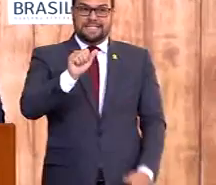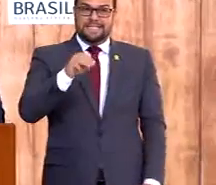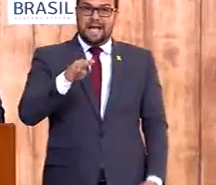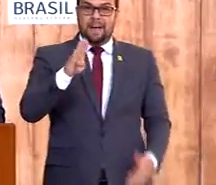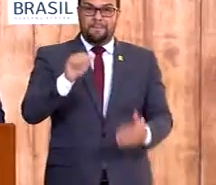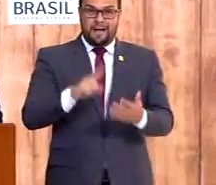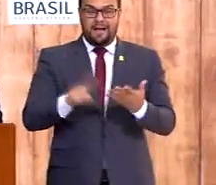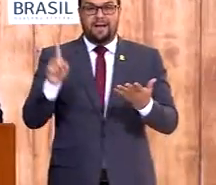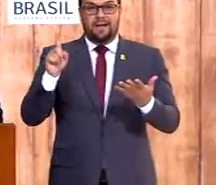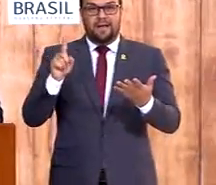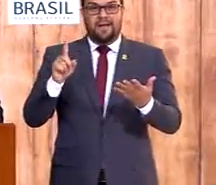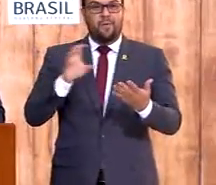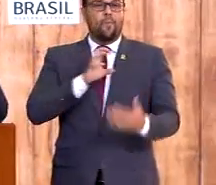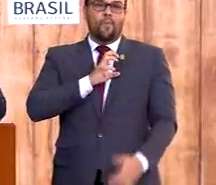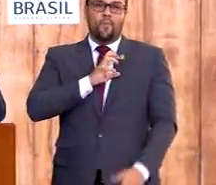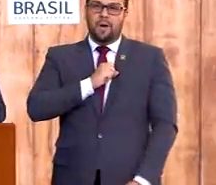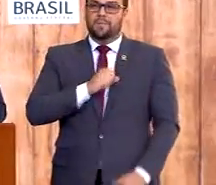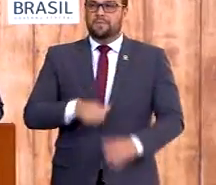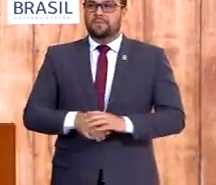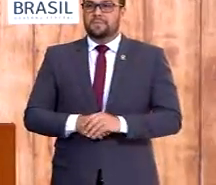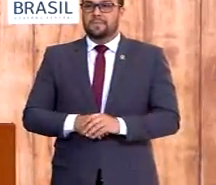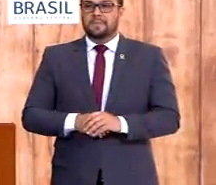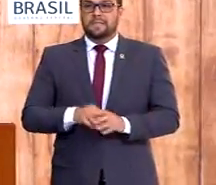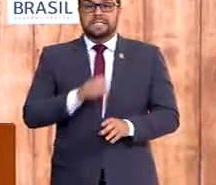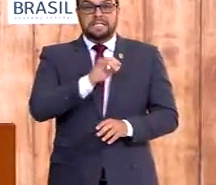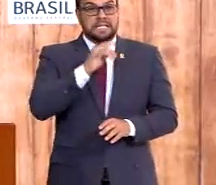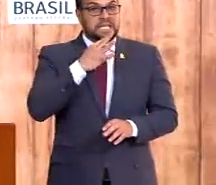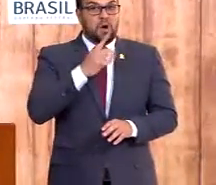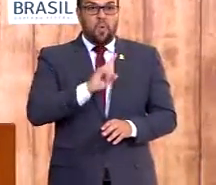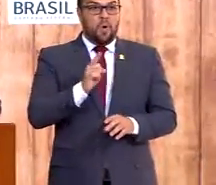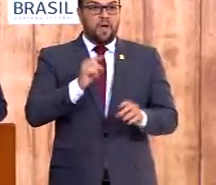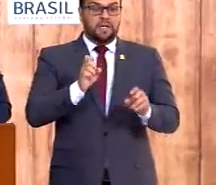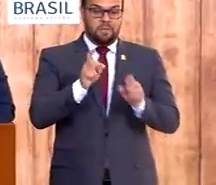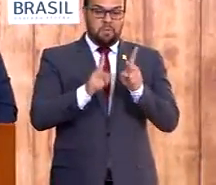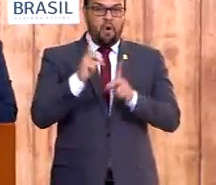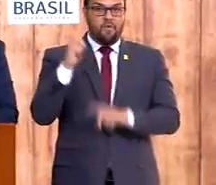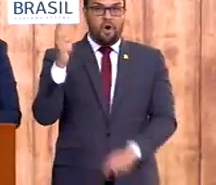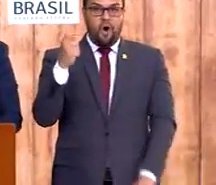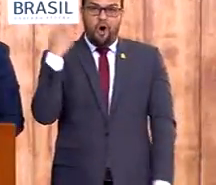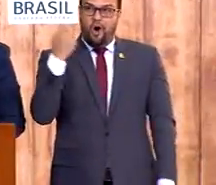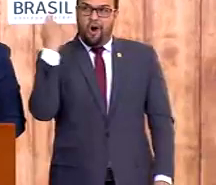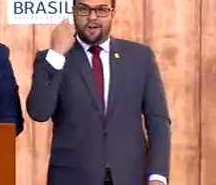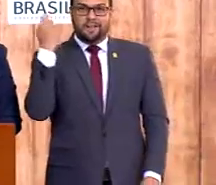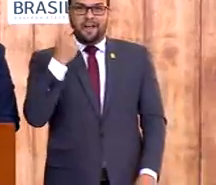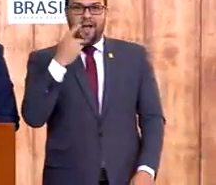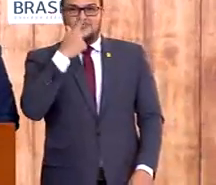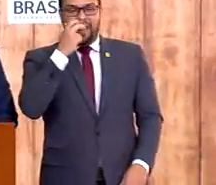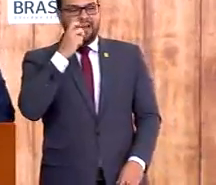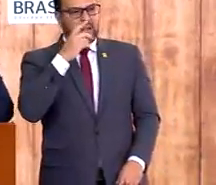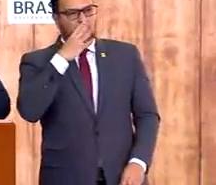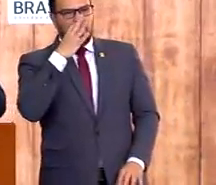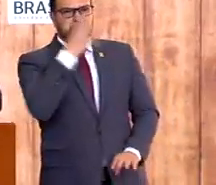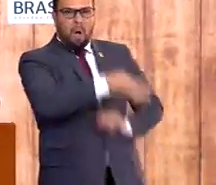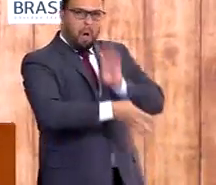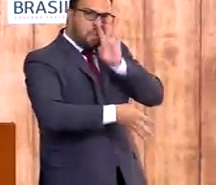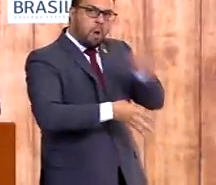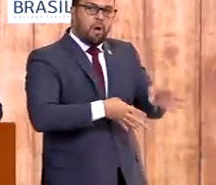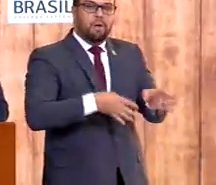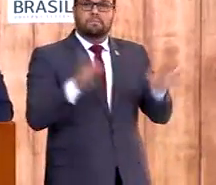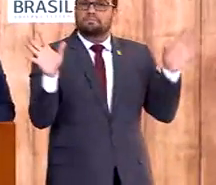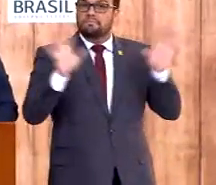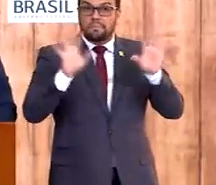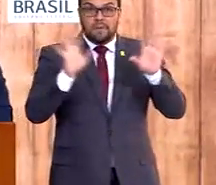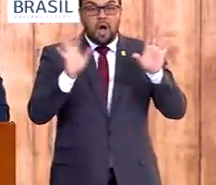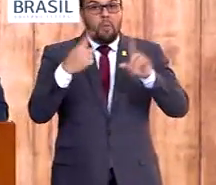rodeios que eu tanto amo quem não conhece o rodeio e o povo do Rodeio não pode criticar porque a